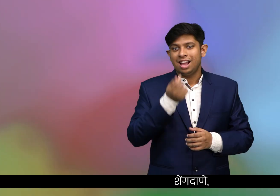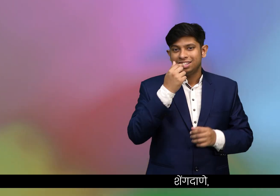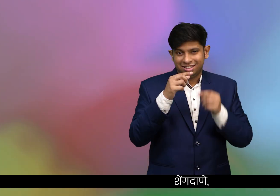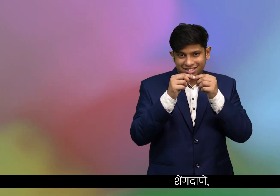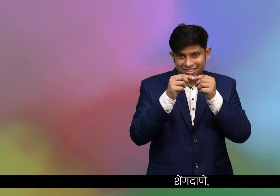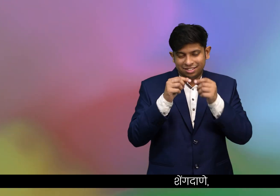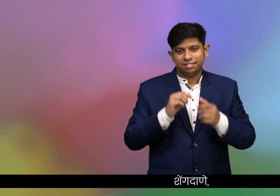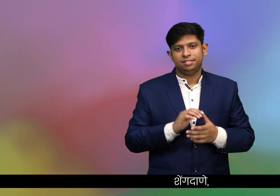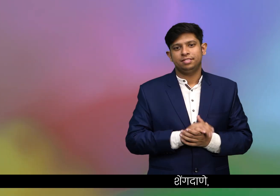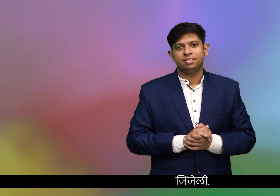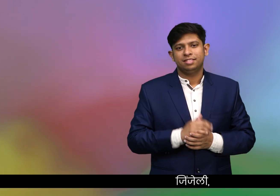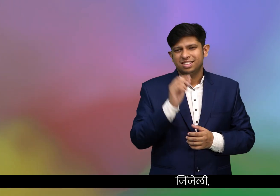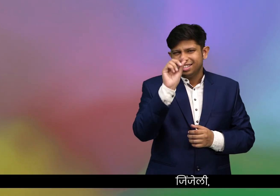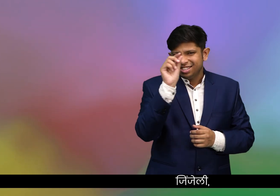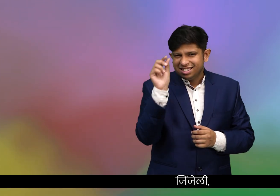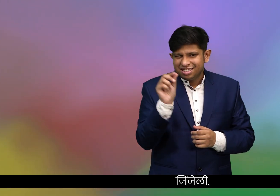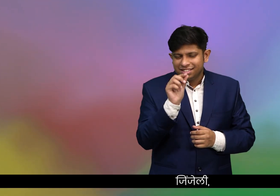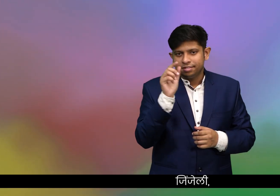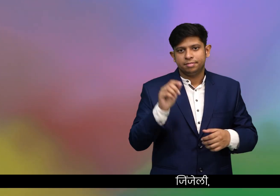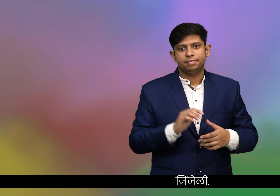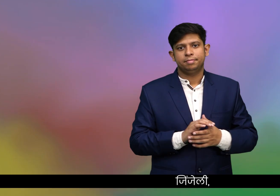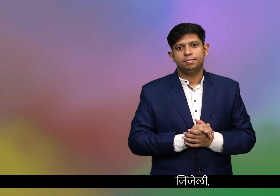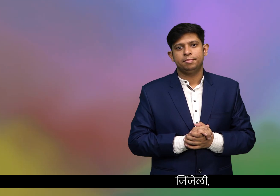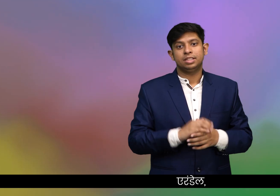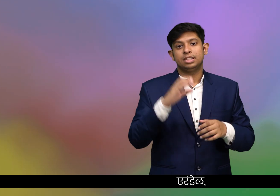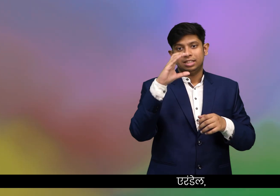शेंगदाणे, जिंजेली, एरंडेल,